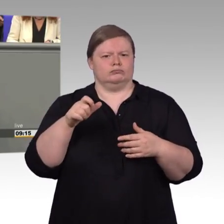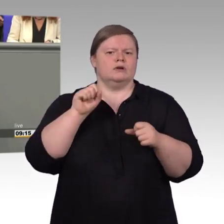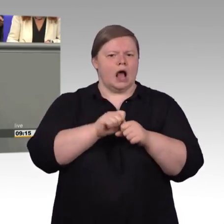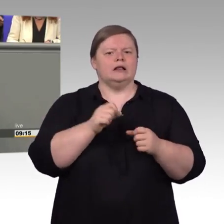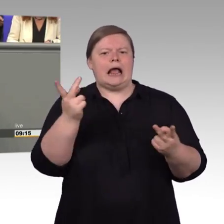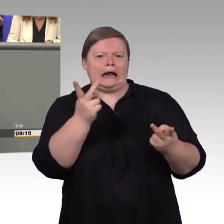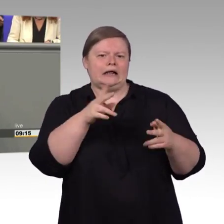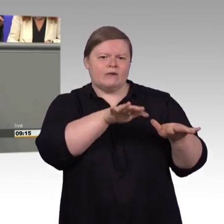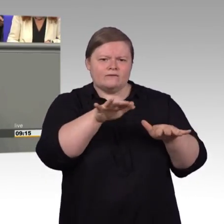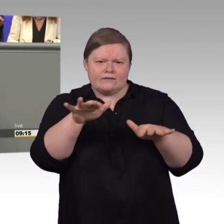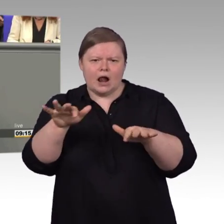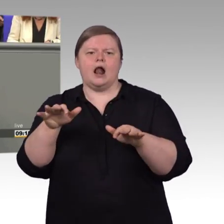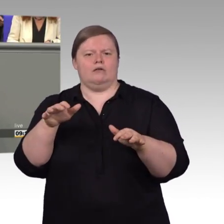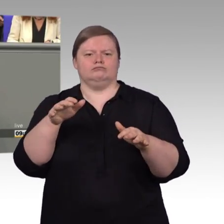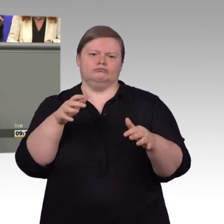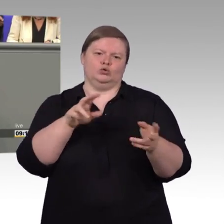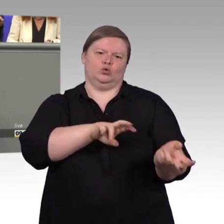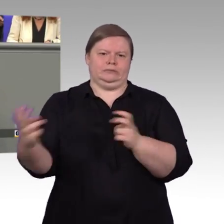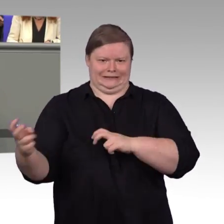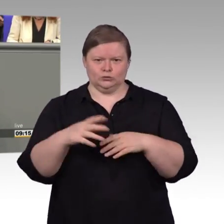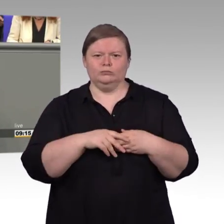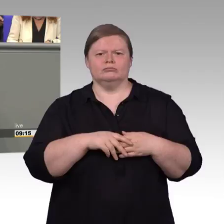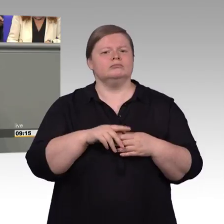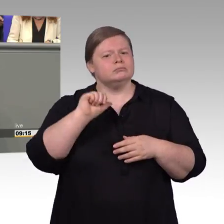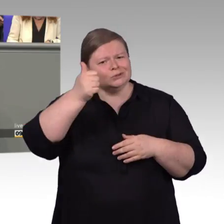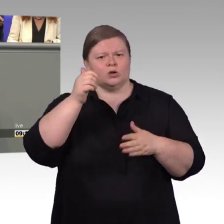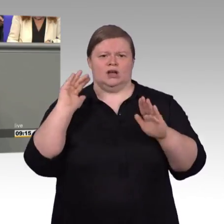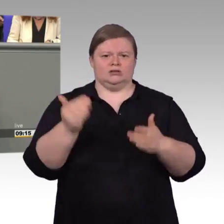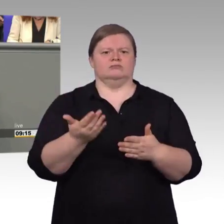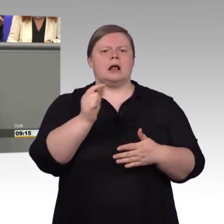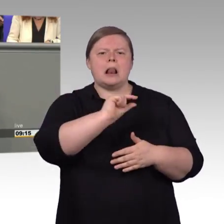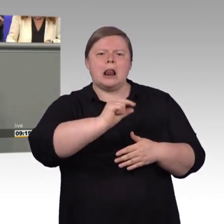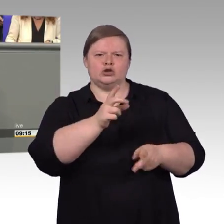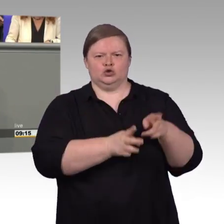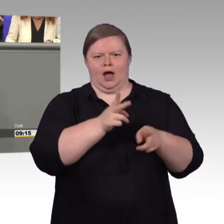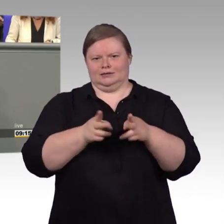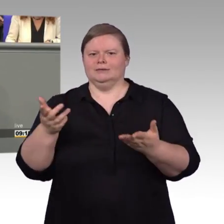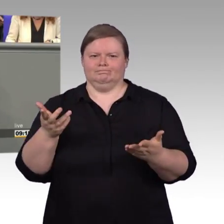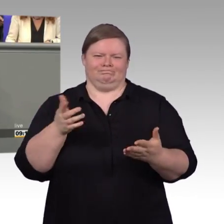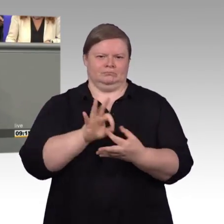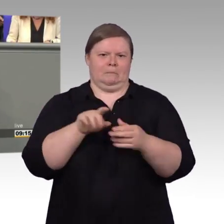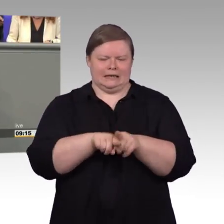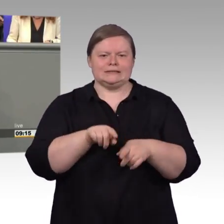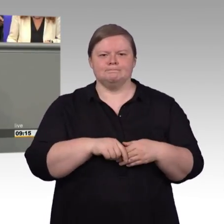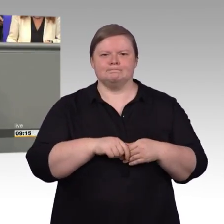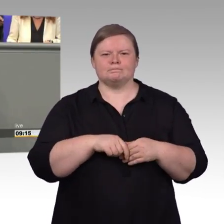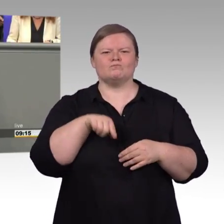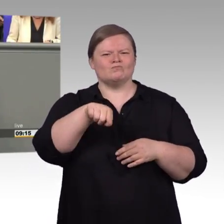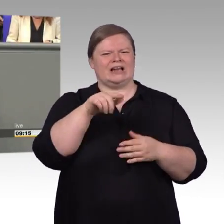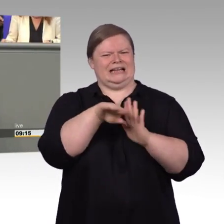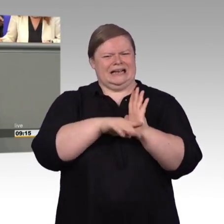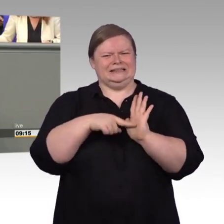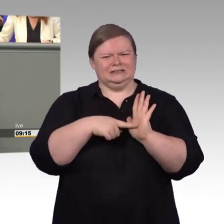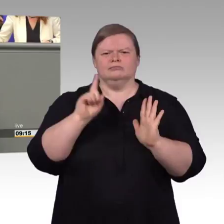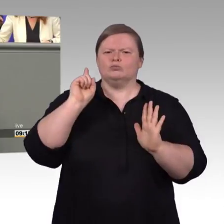aber entsprechend sorgfältig ausgearbeitet und nicht etwa und auch nicht im Ansatz auf aktuelle